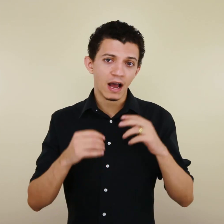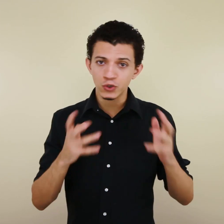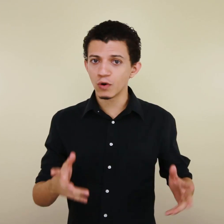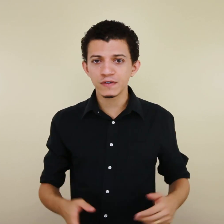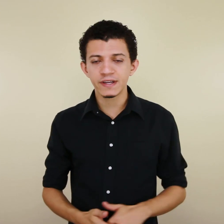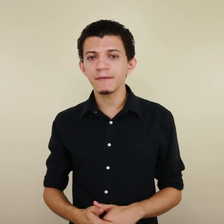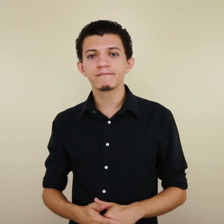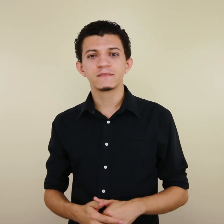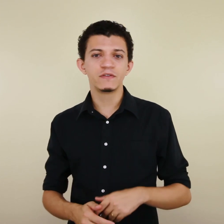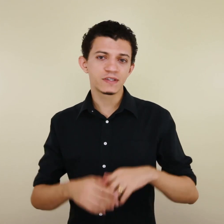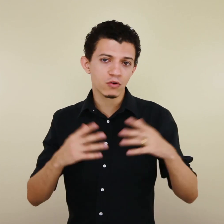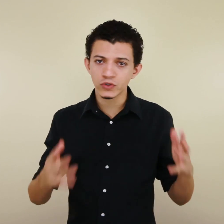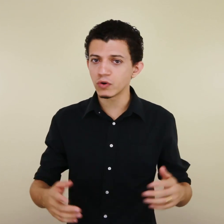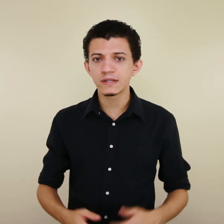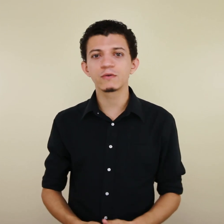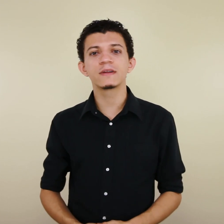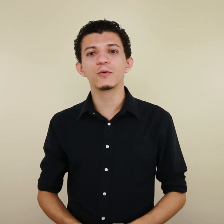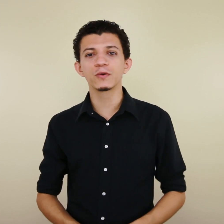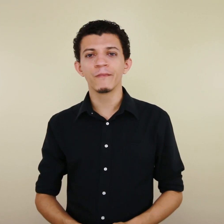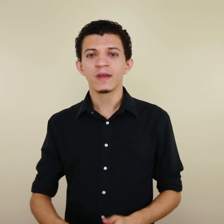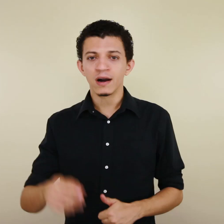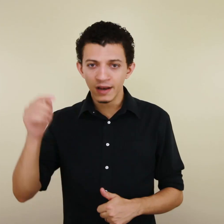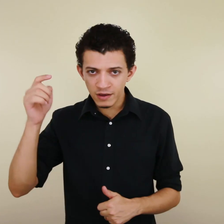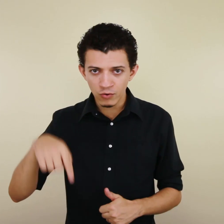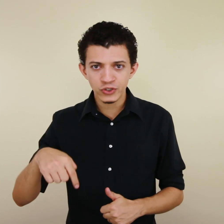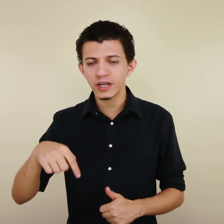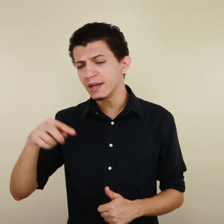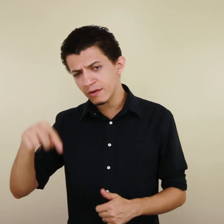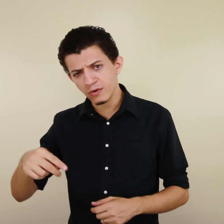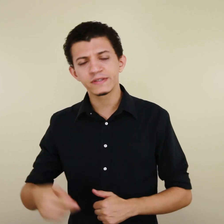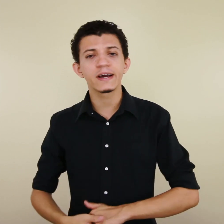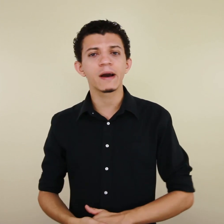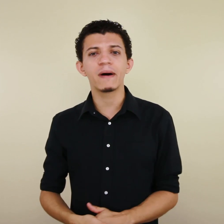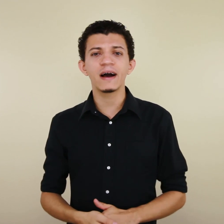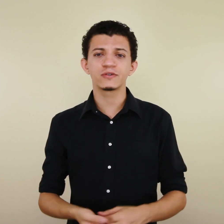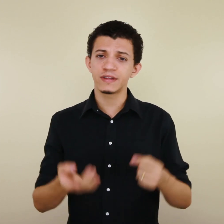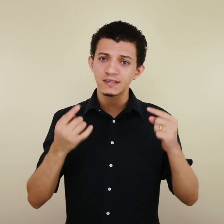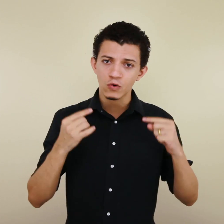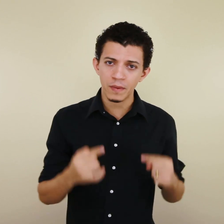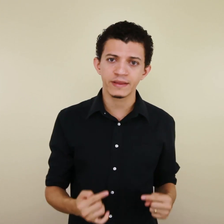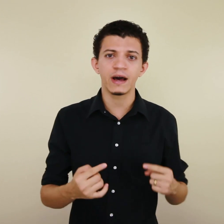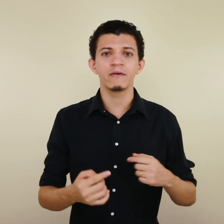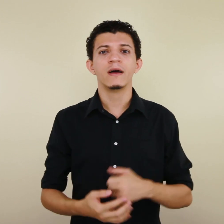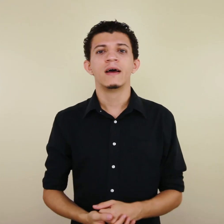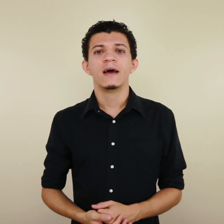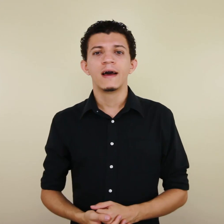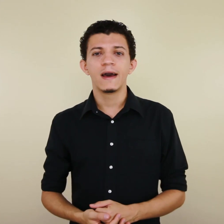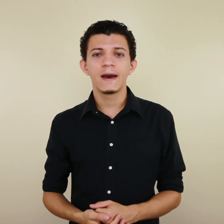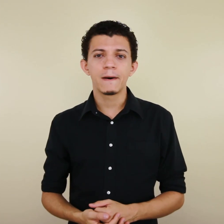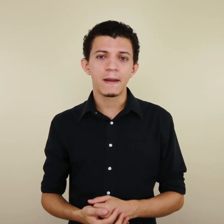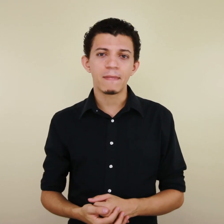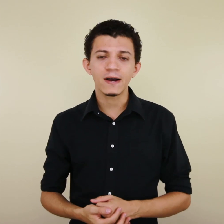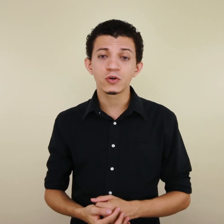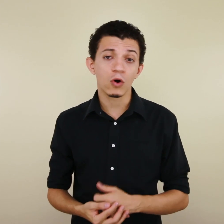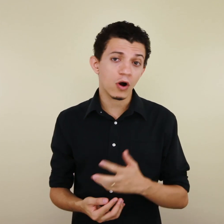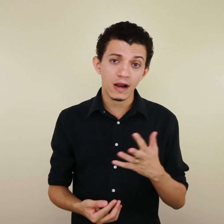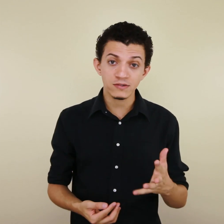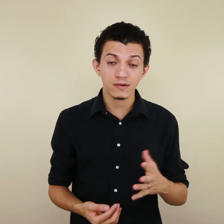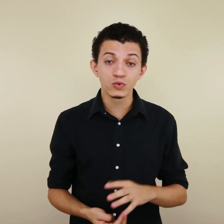ajudou você, se você gostou desse conteúdo, clique em curtir, clique em gostei aqui abaixo, deixe seu comentário lá embaixo, coloque lá suas